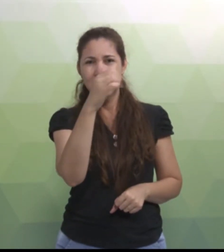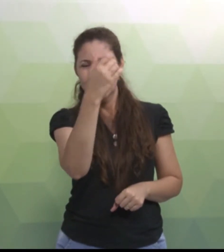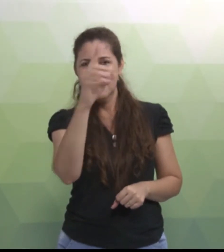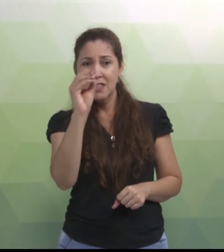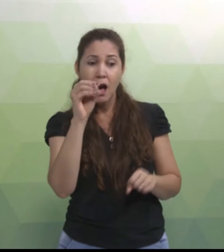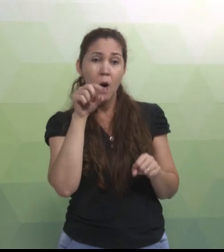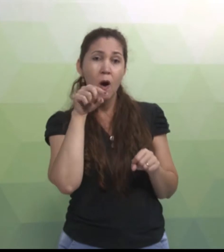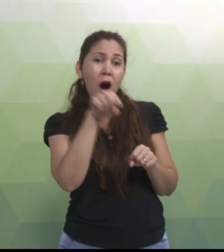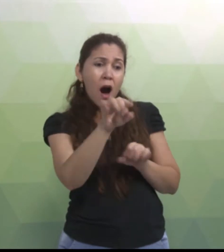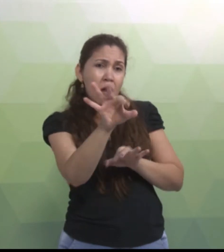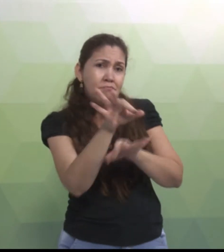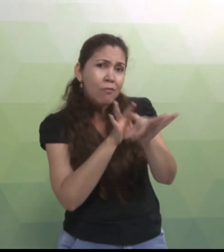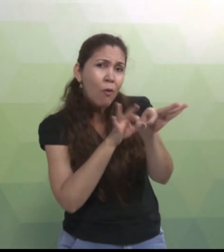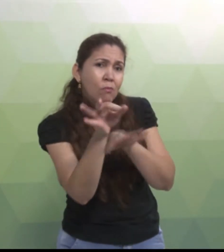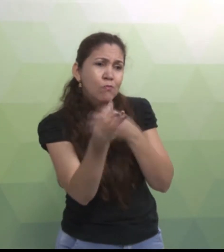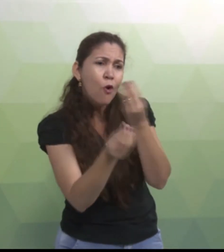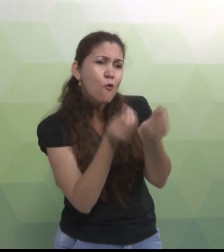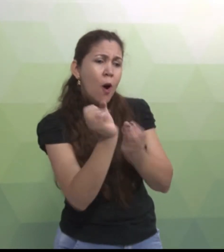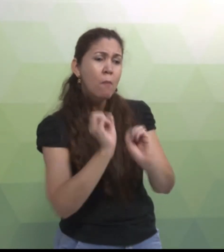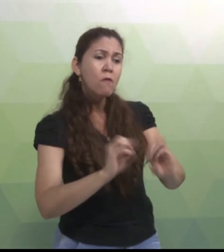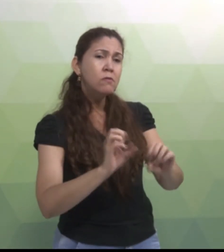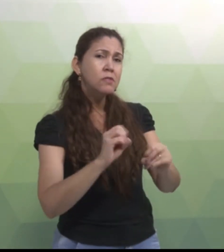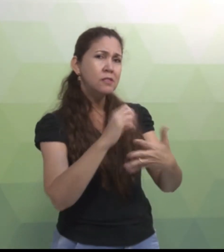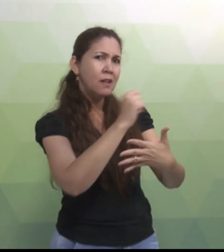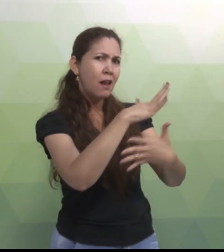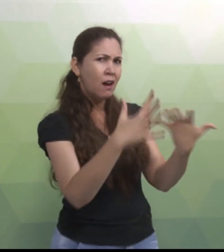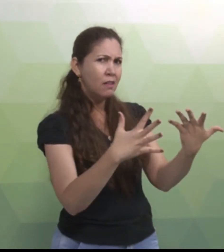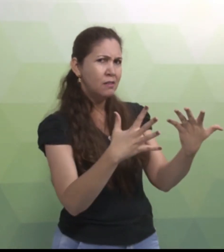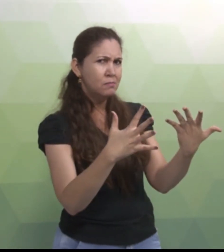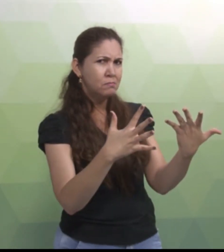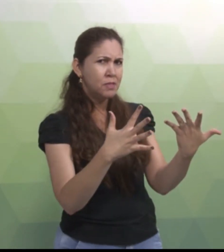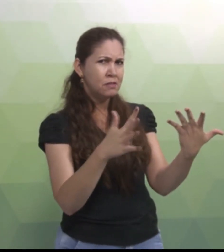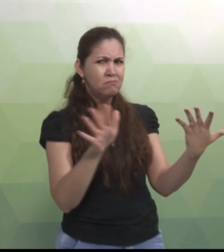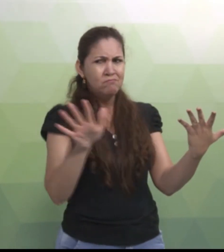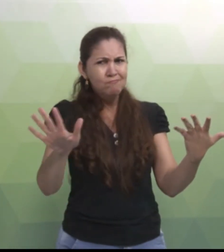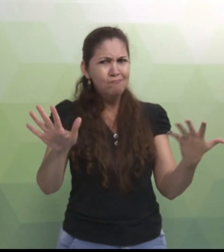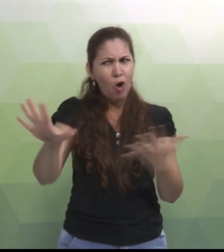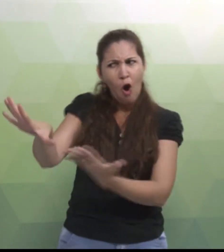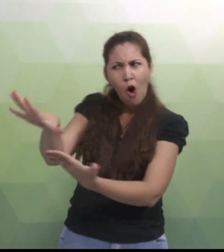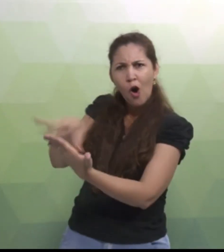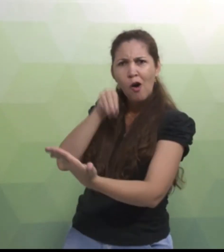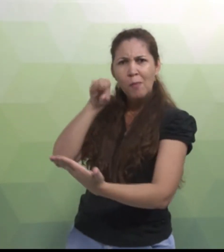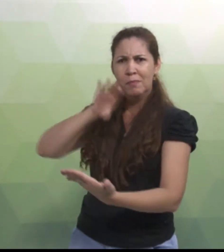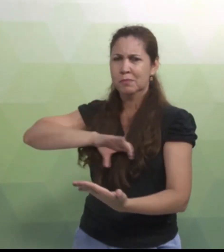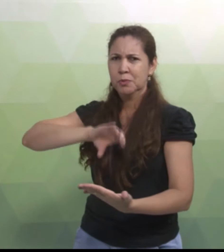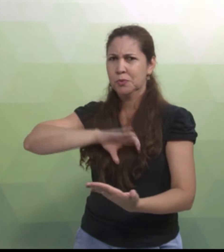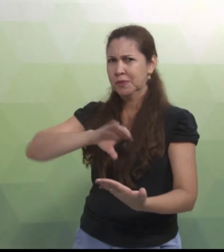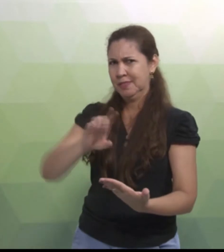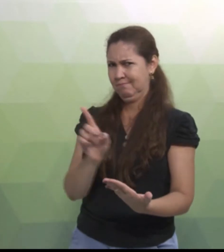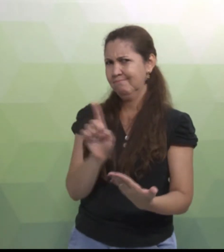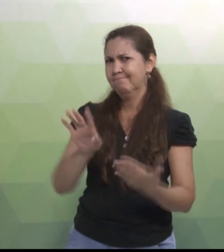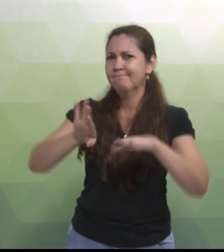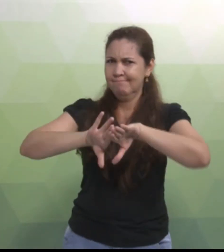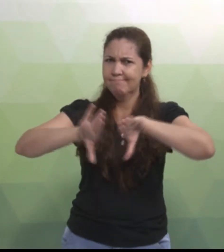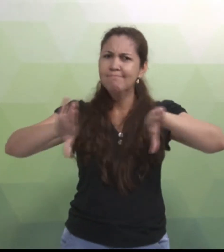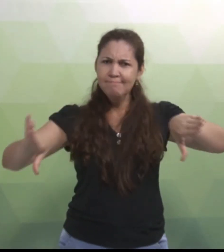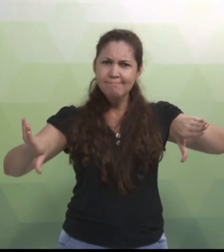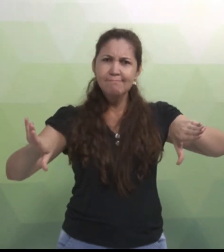sistematizar, fazer uma sistematização desse processo de ensino da Libras. Não é copiar o processo de ensino do português,